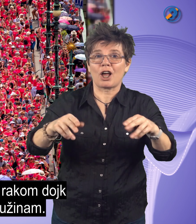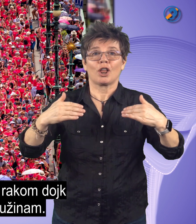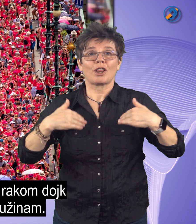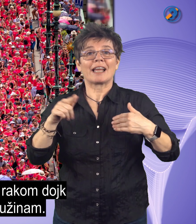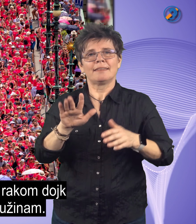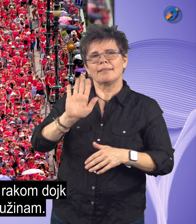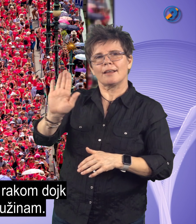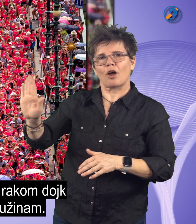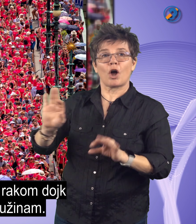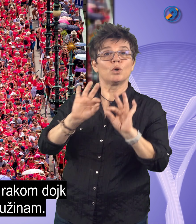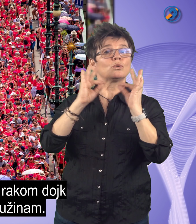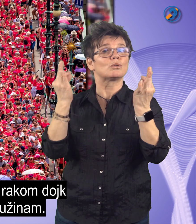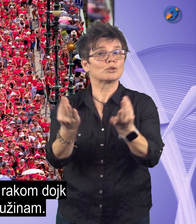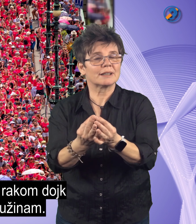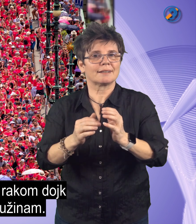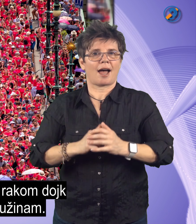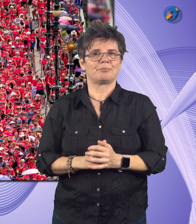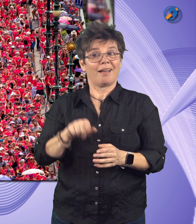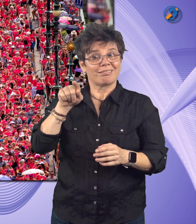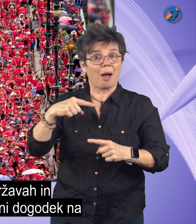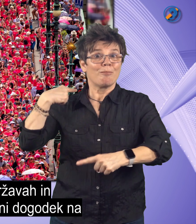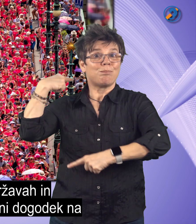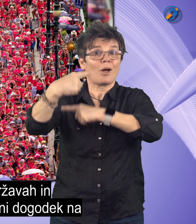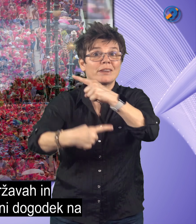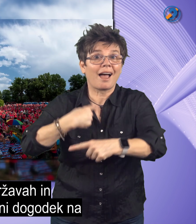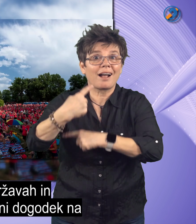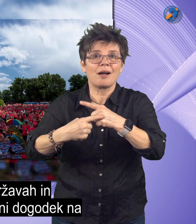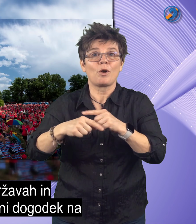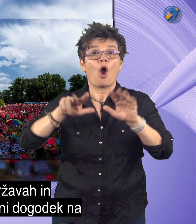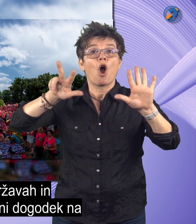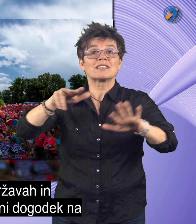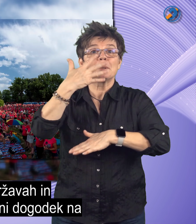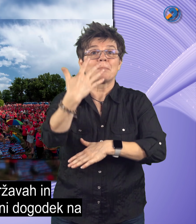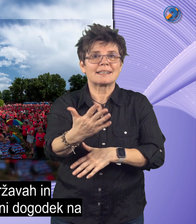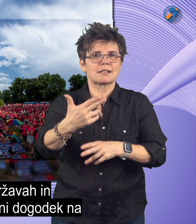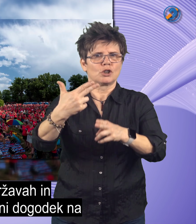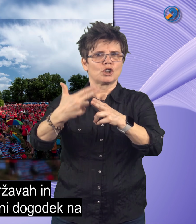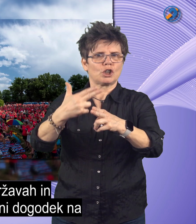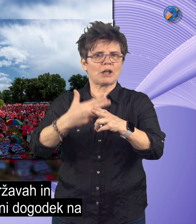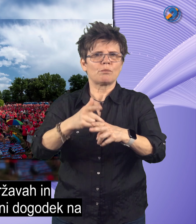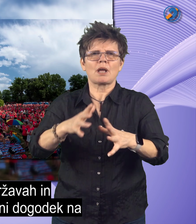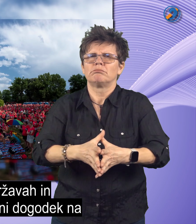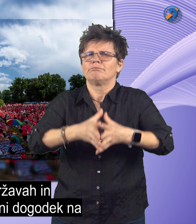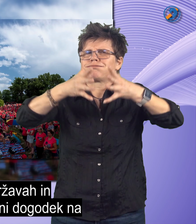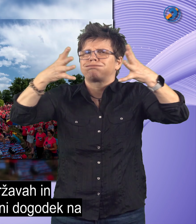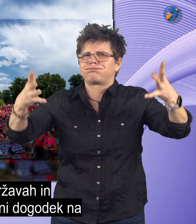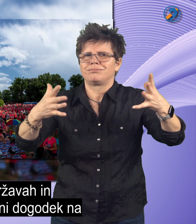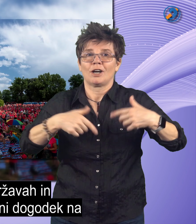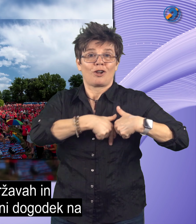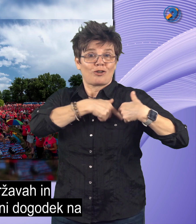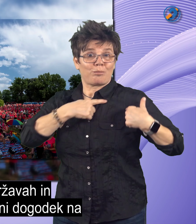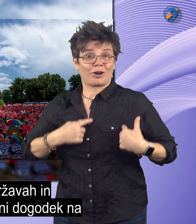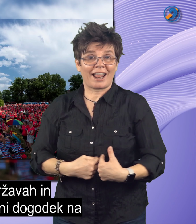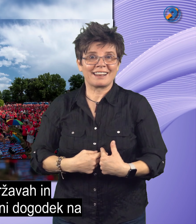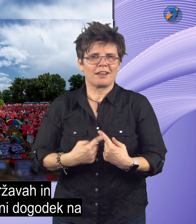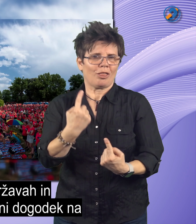njihovim družinam. Poteka v 58 državah in je največji dobrodelni dogodek